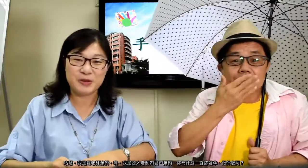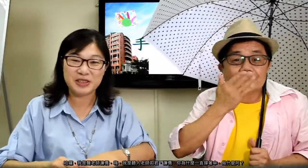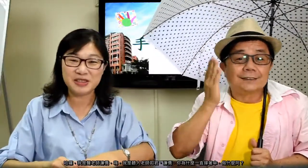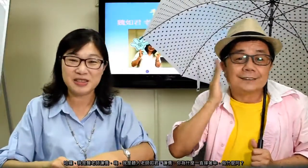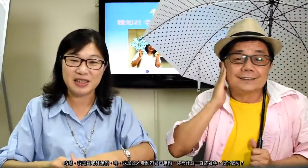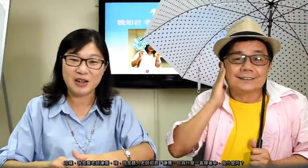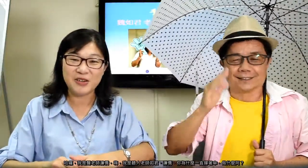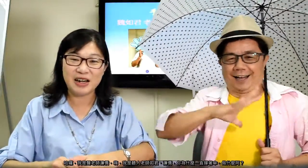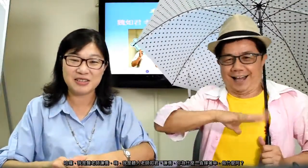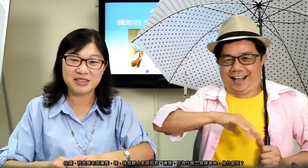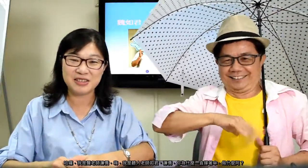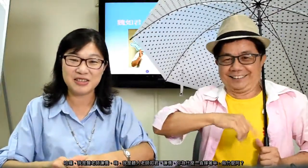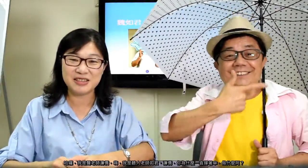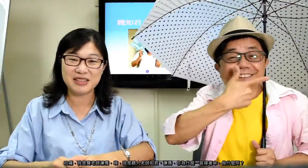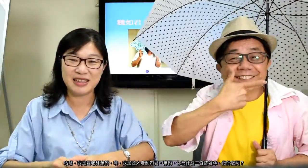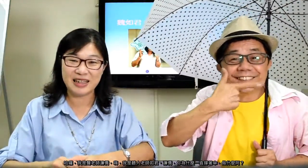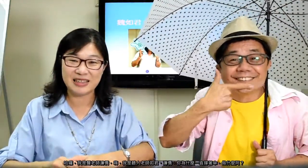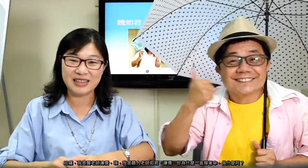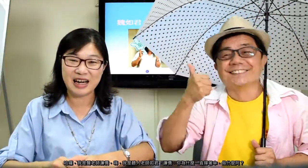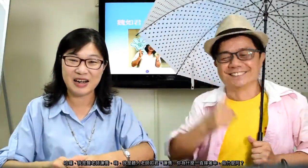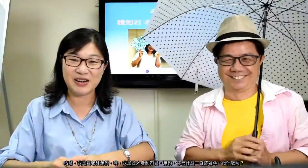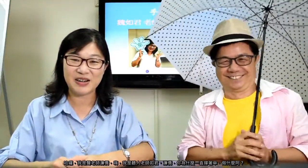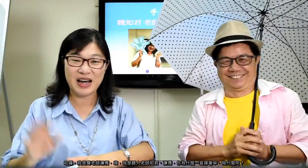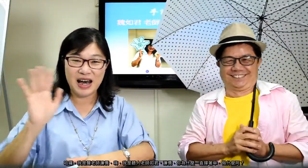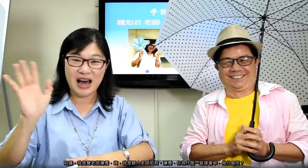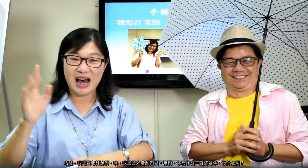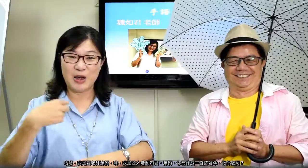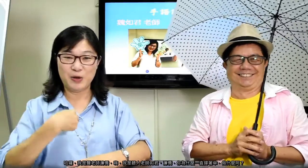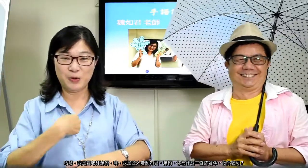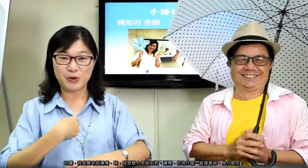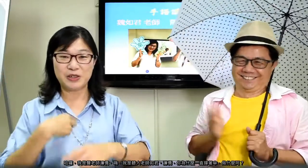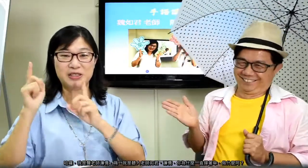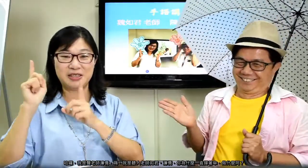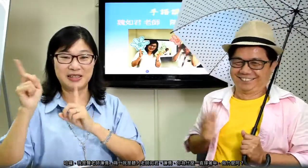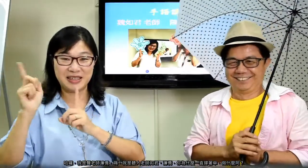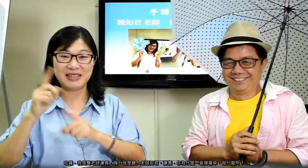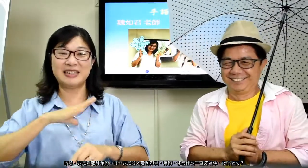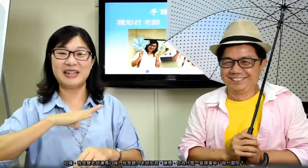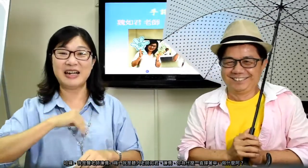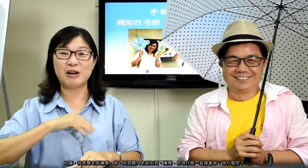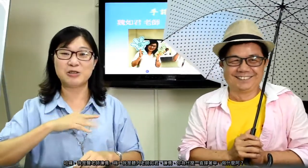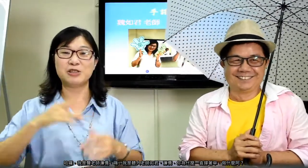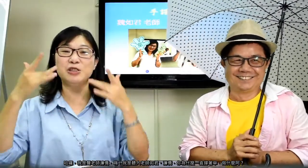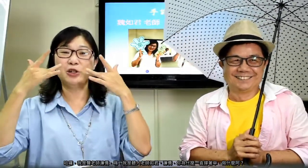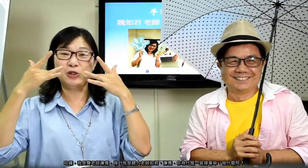我是龙老师连桥。嗨，我是听人老师